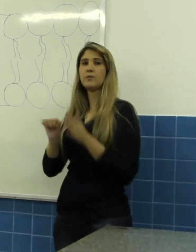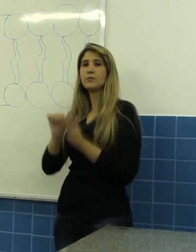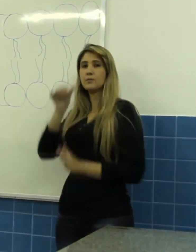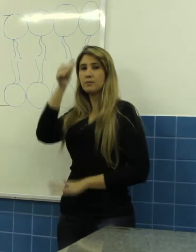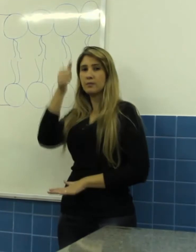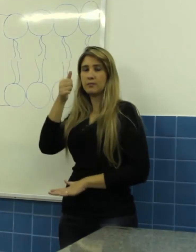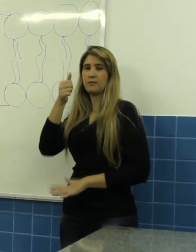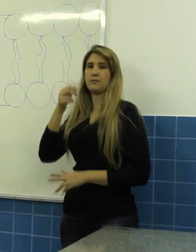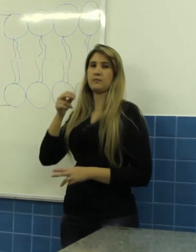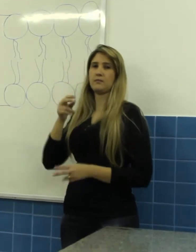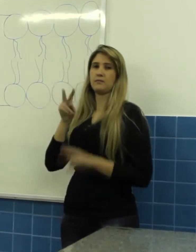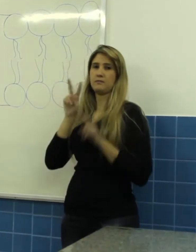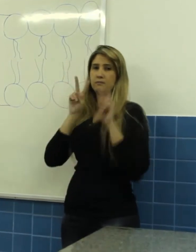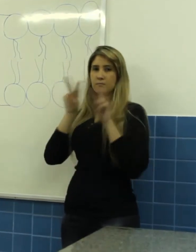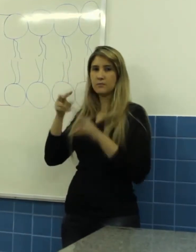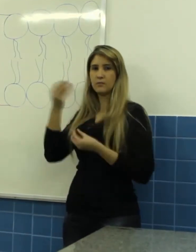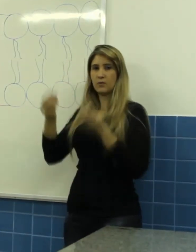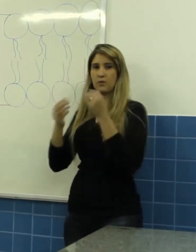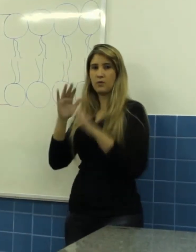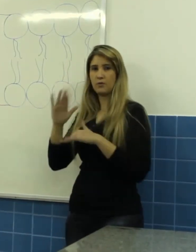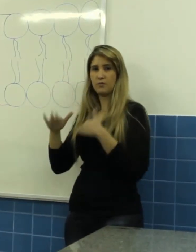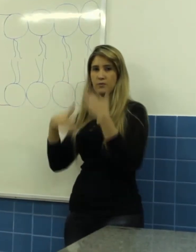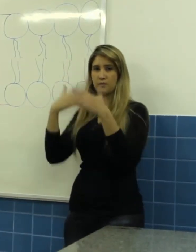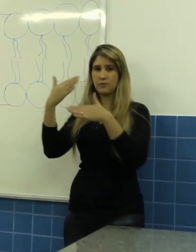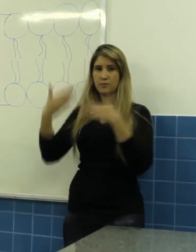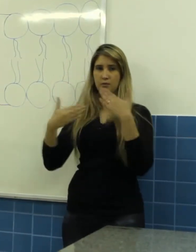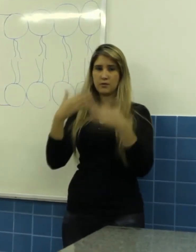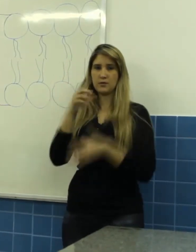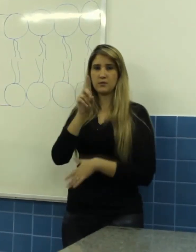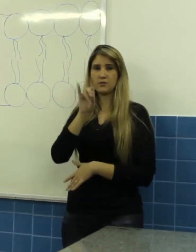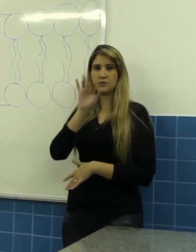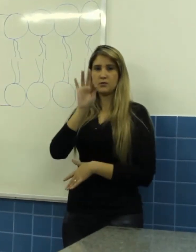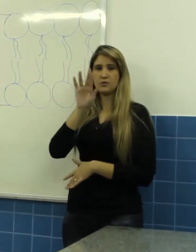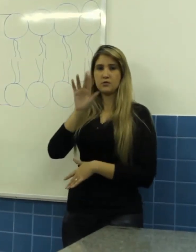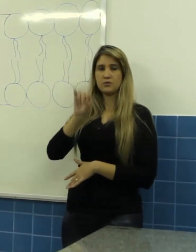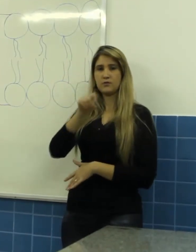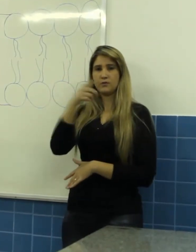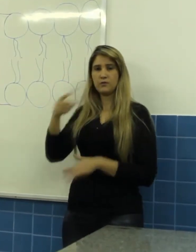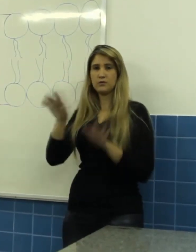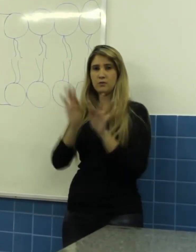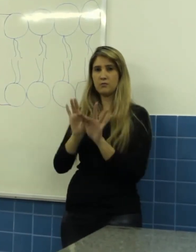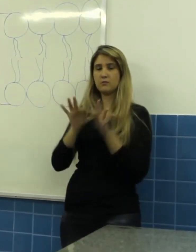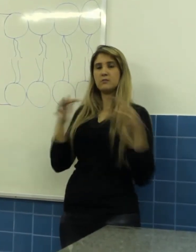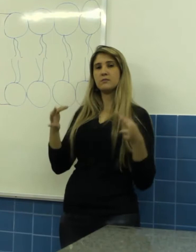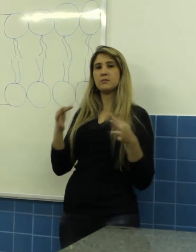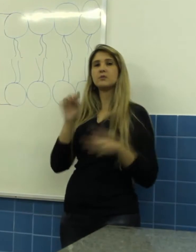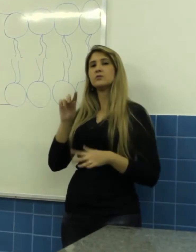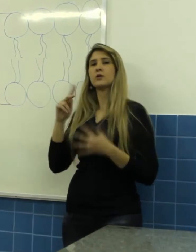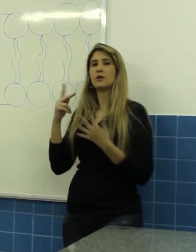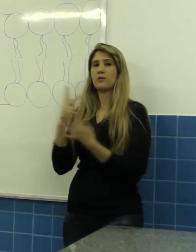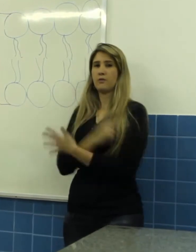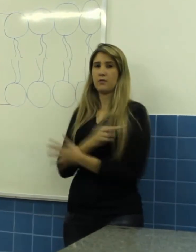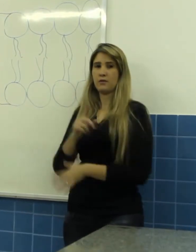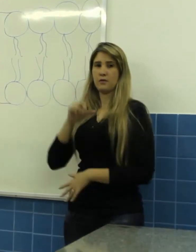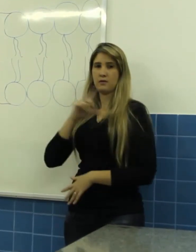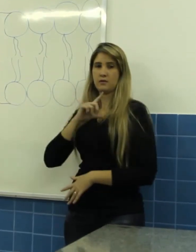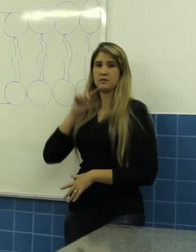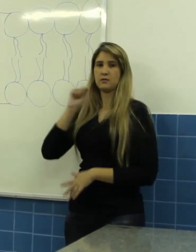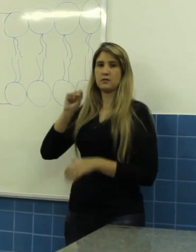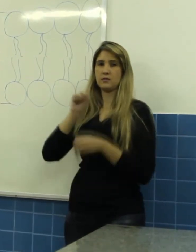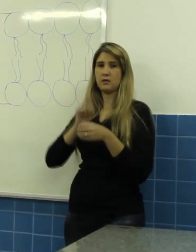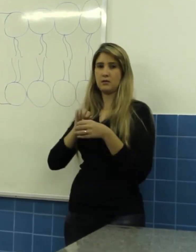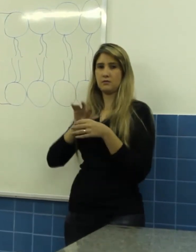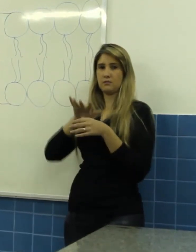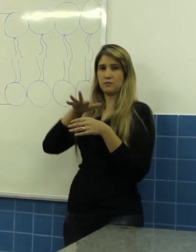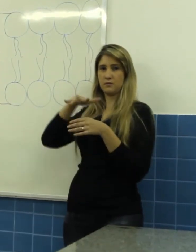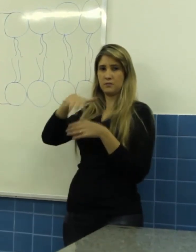vimos o processo de difusão simples. No processo de difusão simples, nós temos o